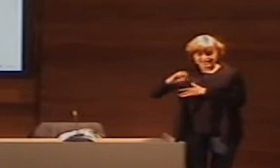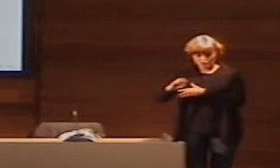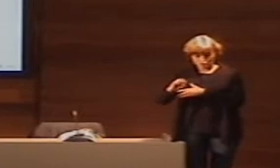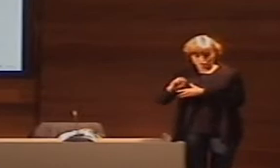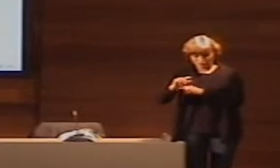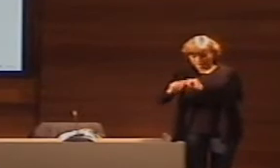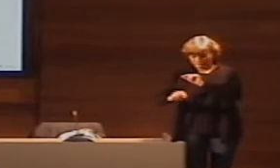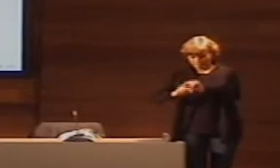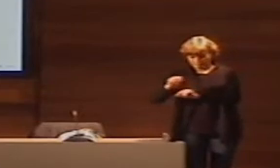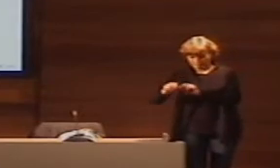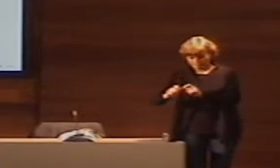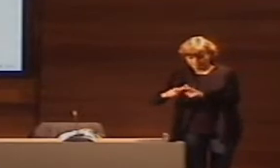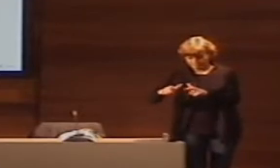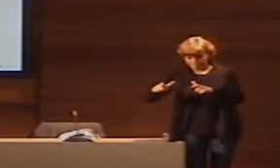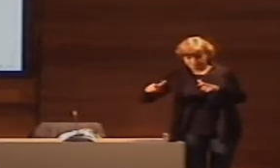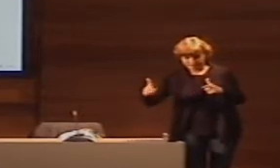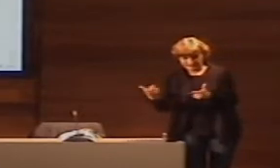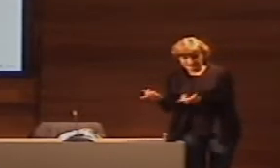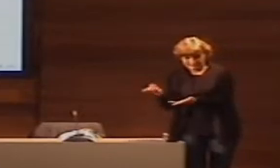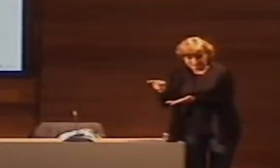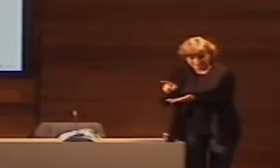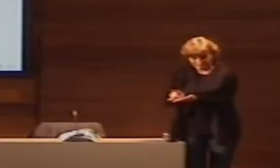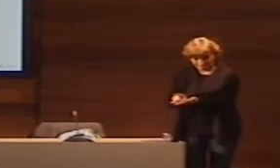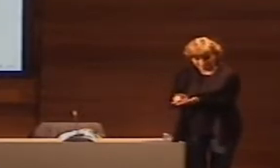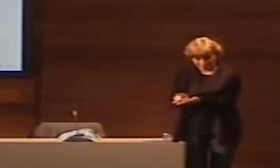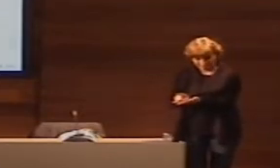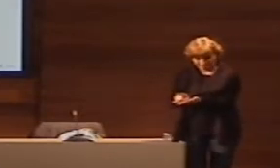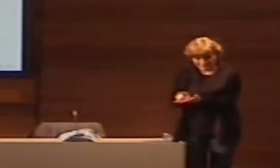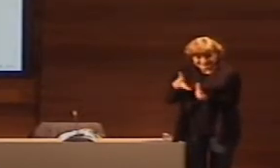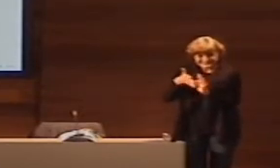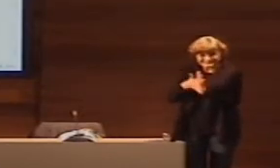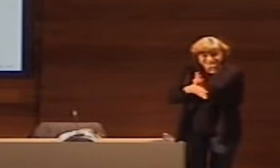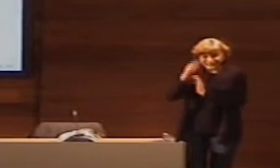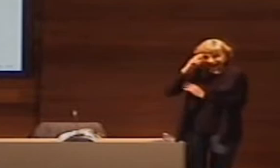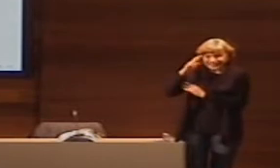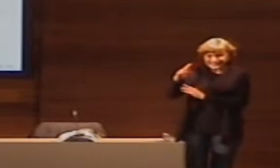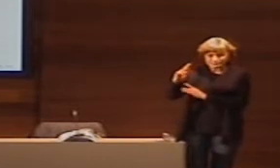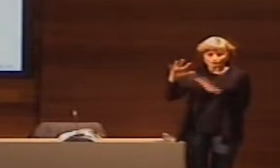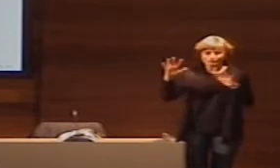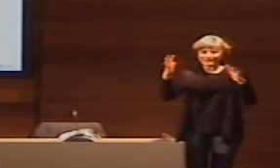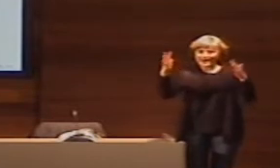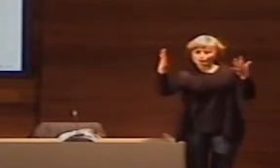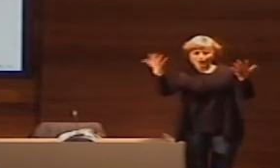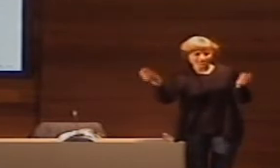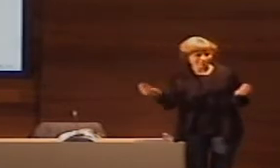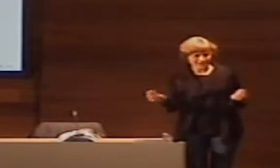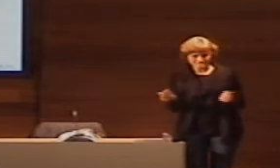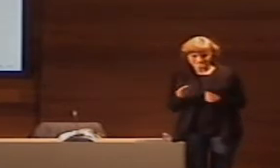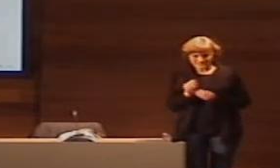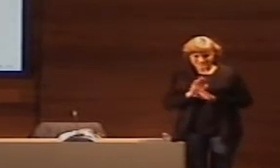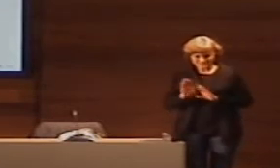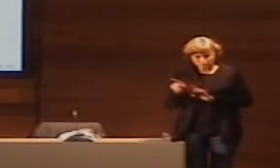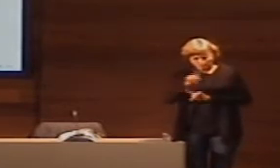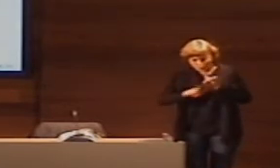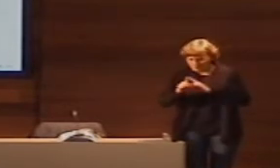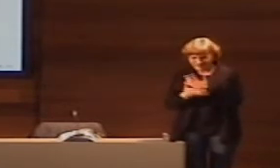Es la más fácil de tratar, solo hay que tratar de imitar a la naturaleza. Y sin embargo, siendo la más fácil de tratar, la que más problemas da